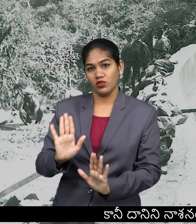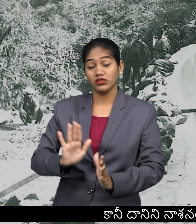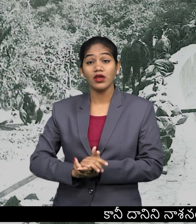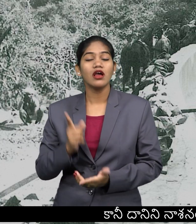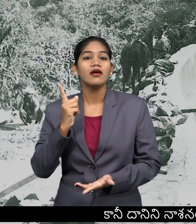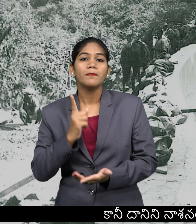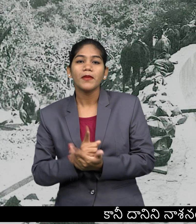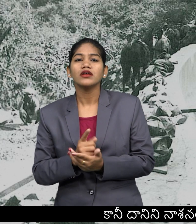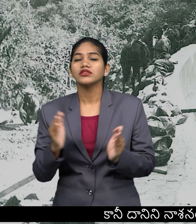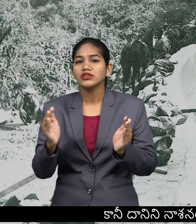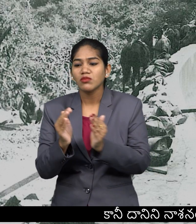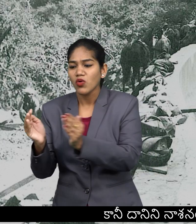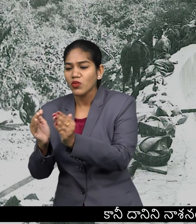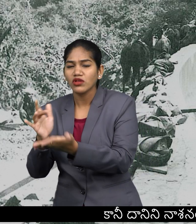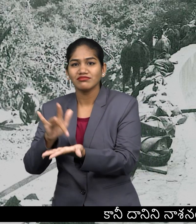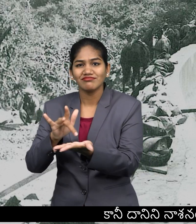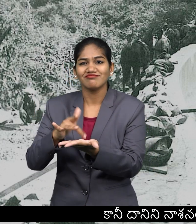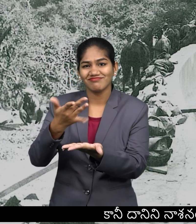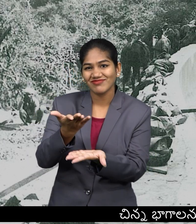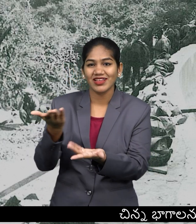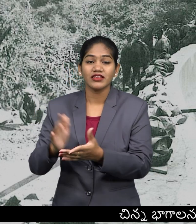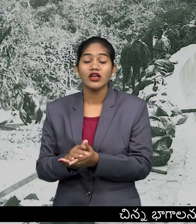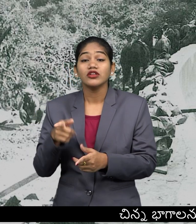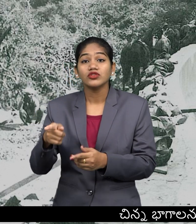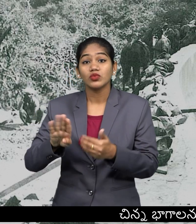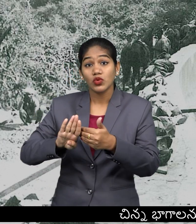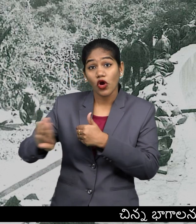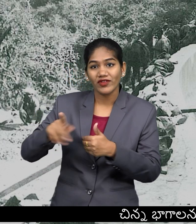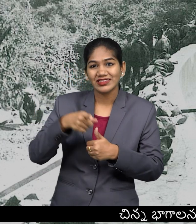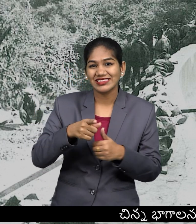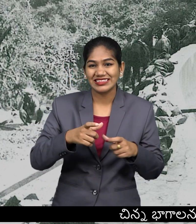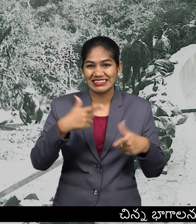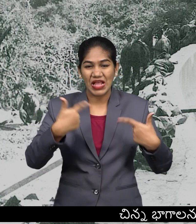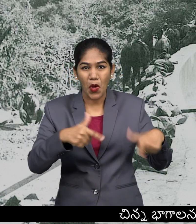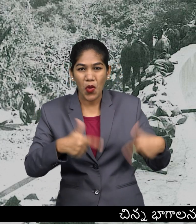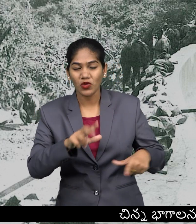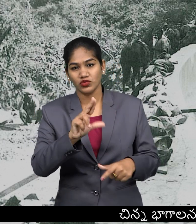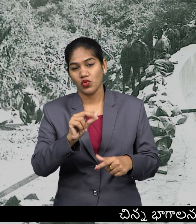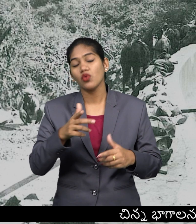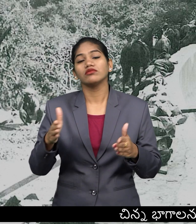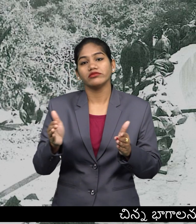కానీ దానిని నాశనం చేయకుండా ఉండడానికి చిన్న భాగాలను మాత్రమే కత్తిరించారు.